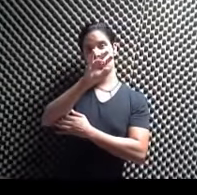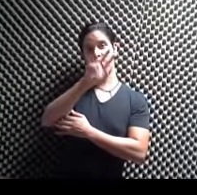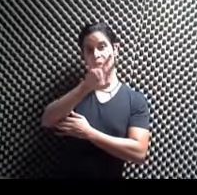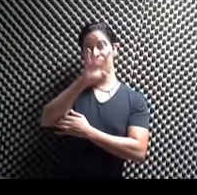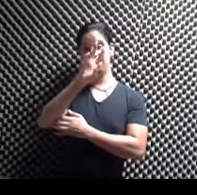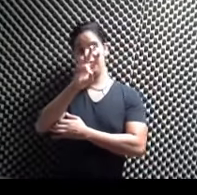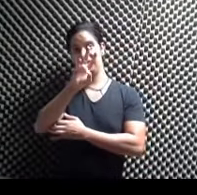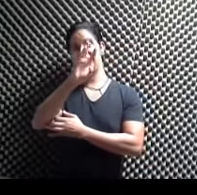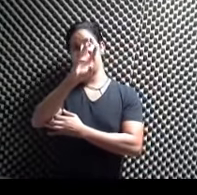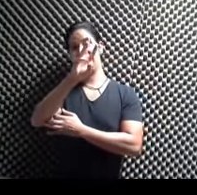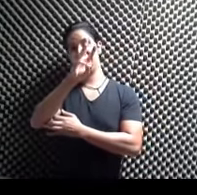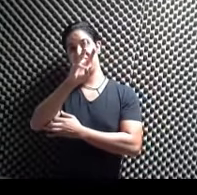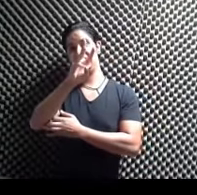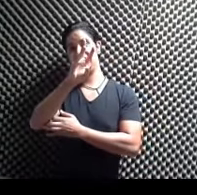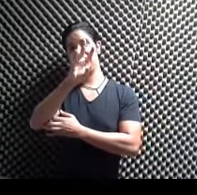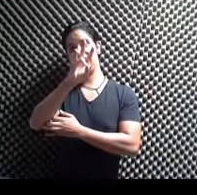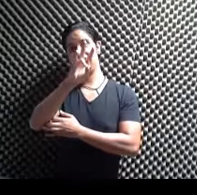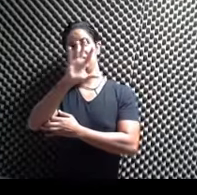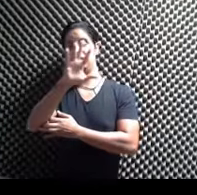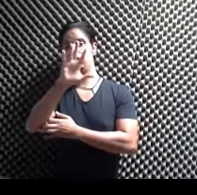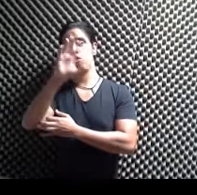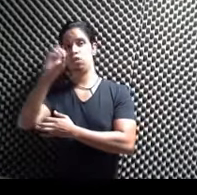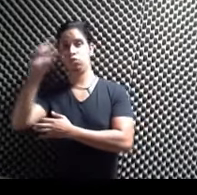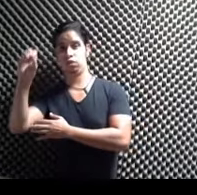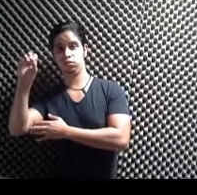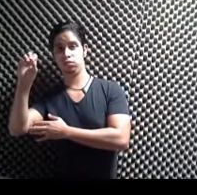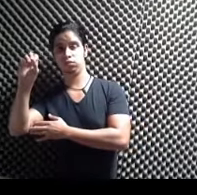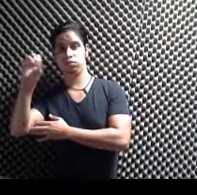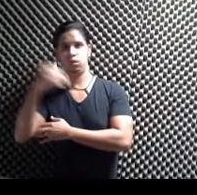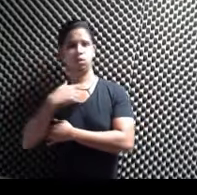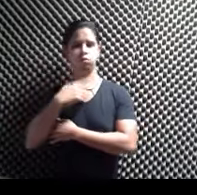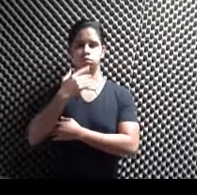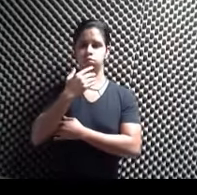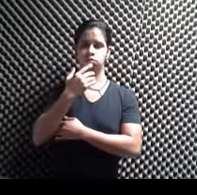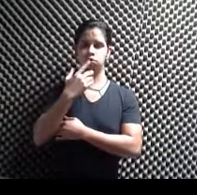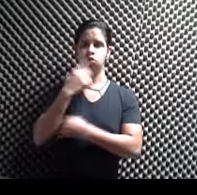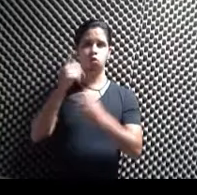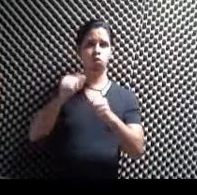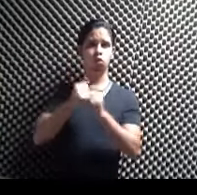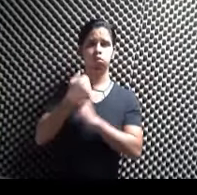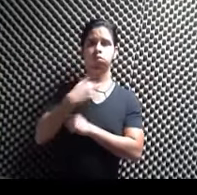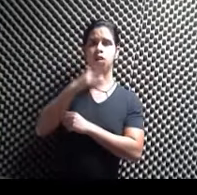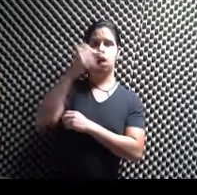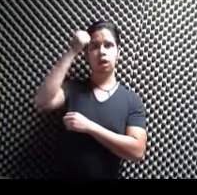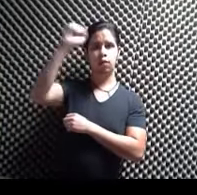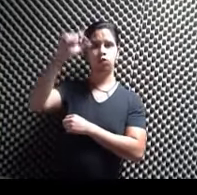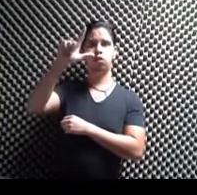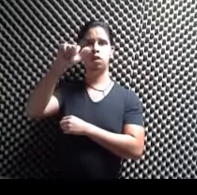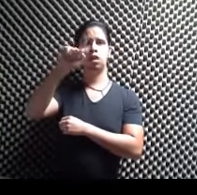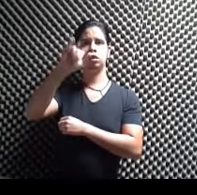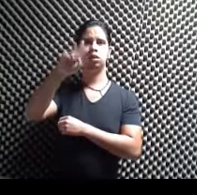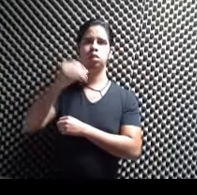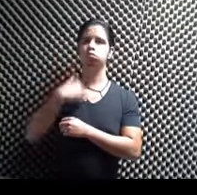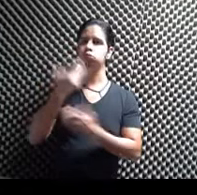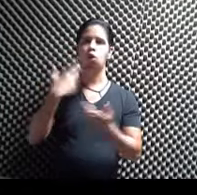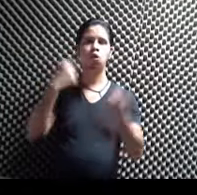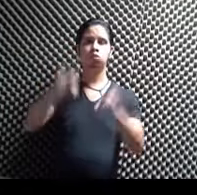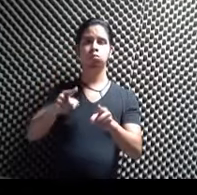787-723-3500. Y mira, tengo que decir una noticia importante. ¿Tú sabes que Revolución Latina volvió? Sí. Volvió con